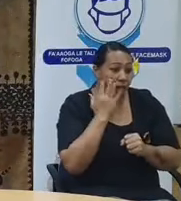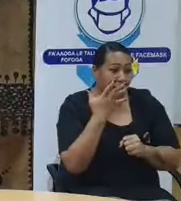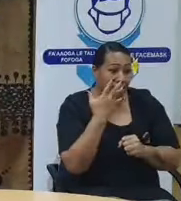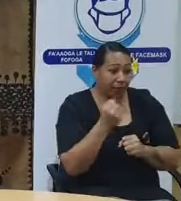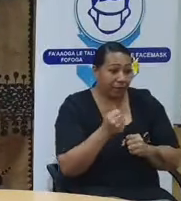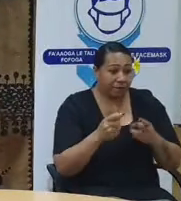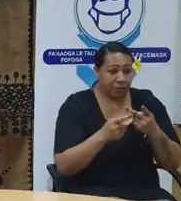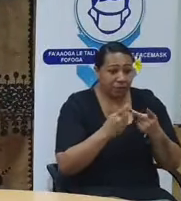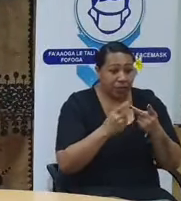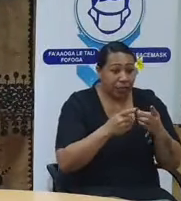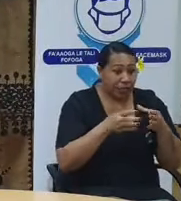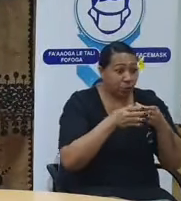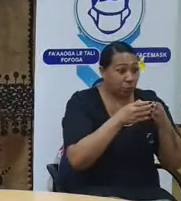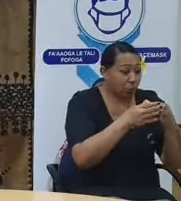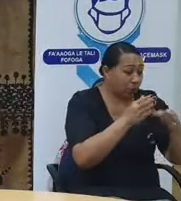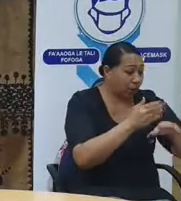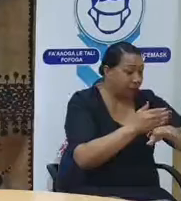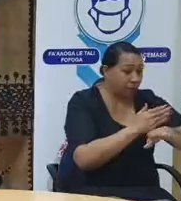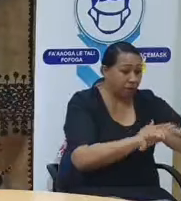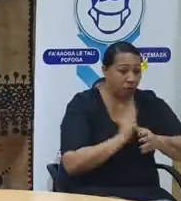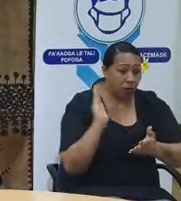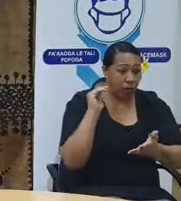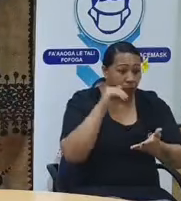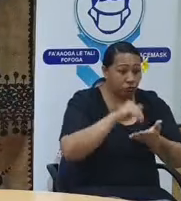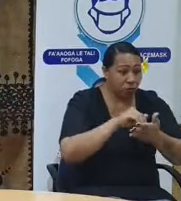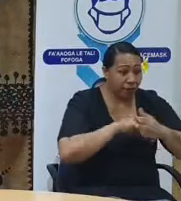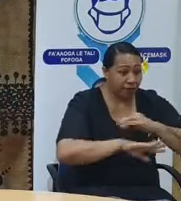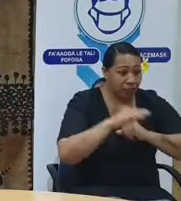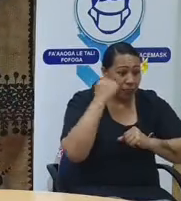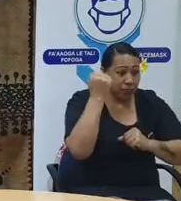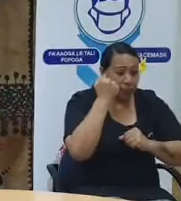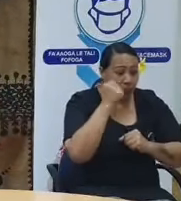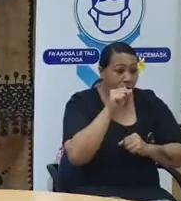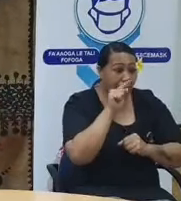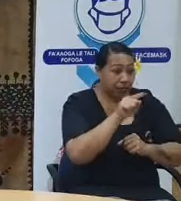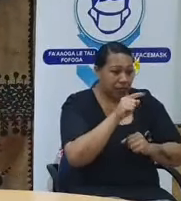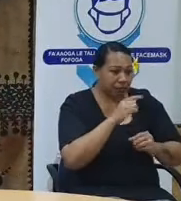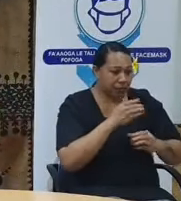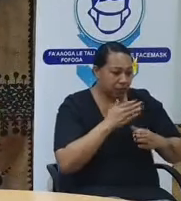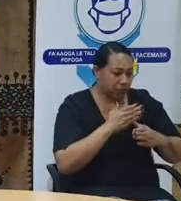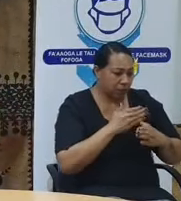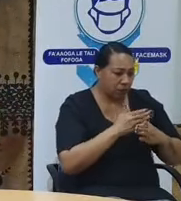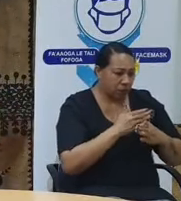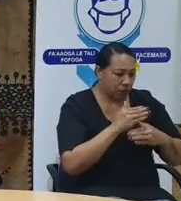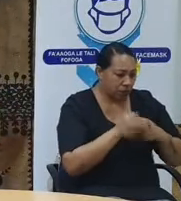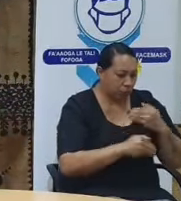o le Fesco Asco olea ole nga wenga na fatino ile malo pui pui